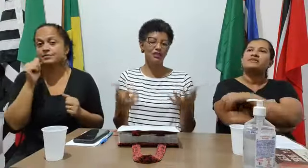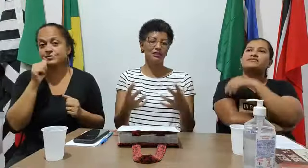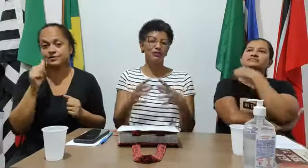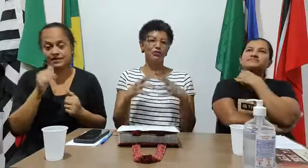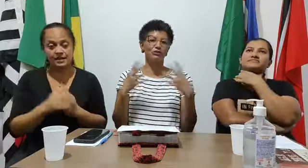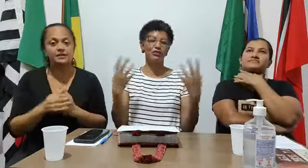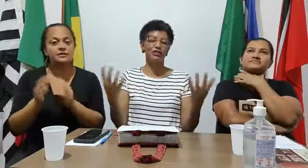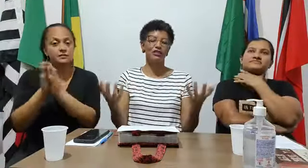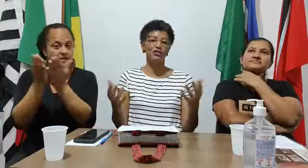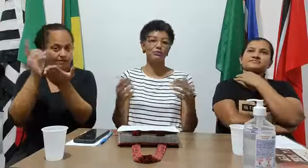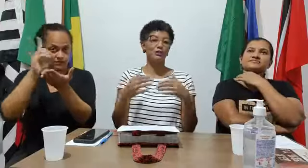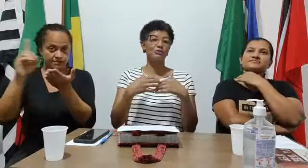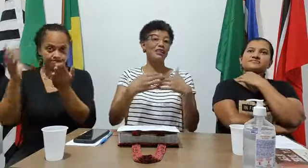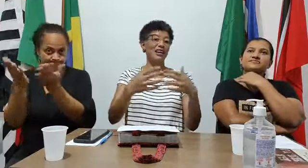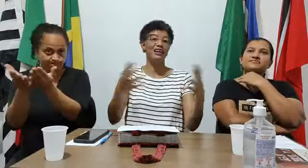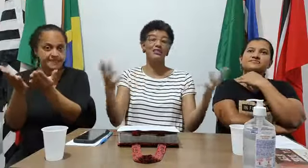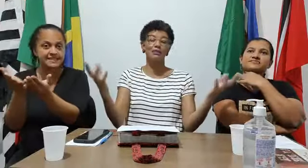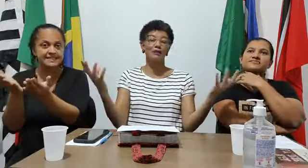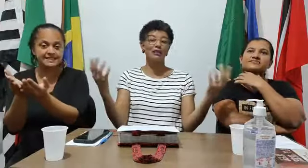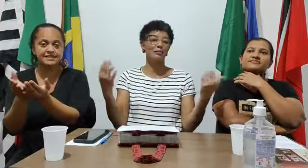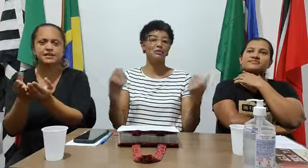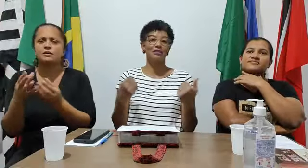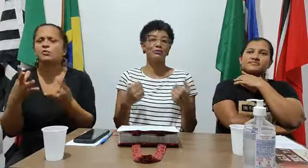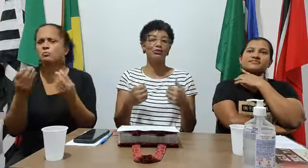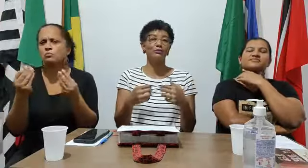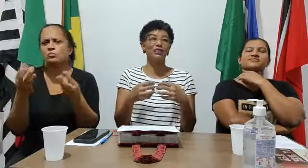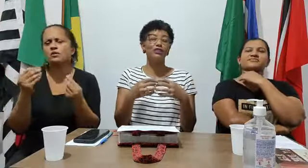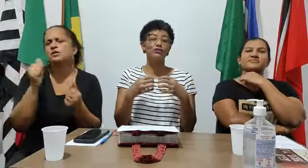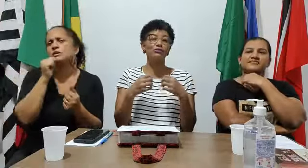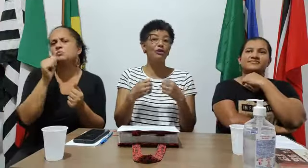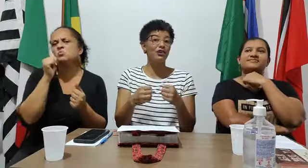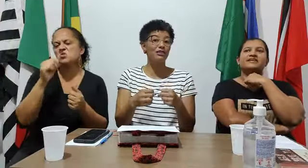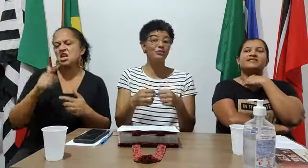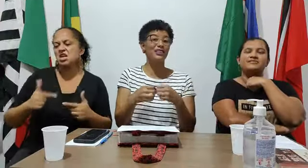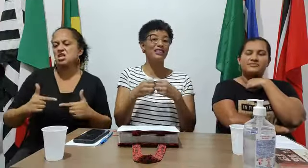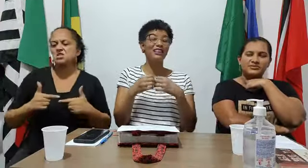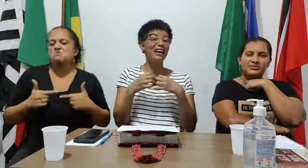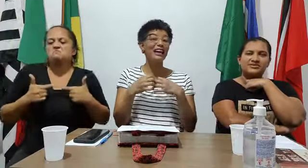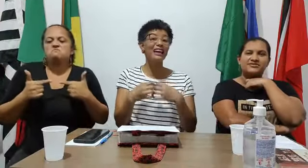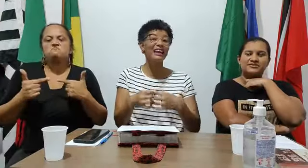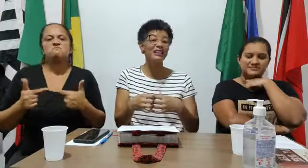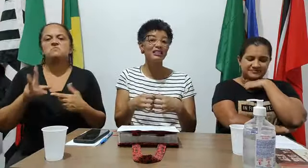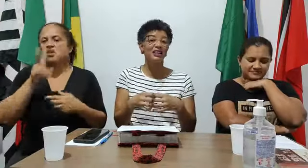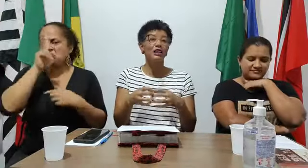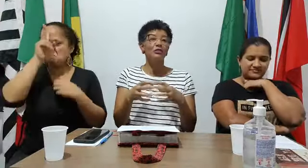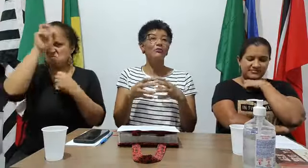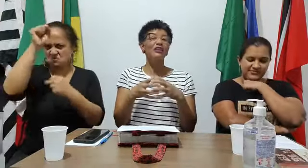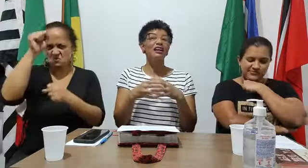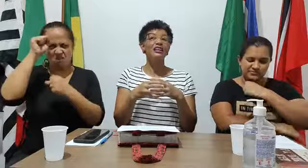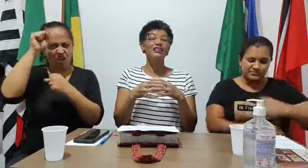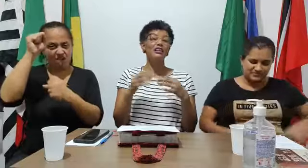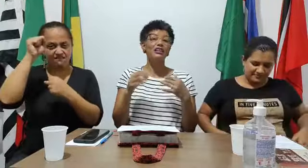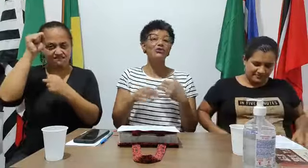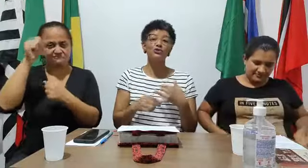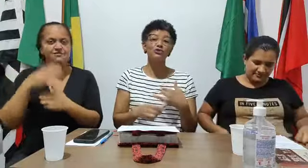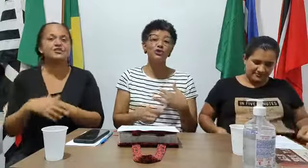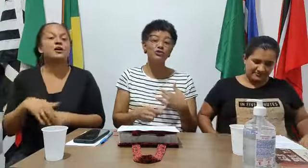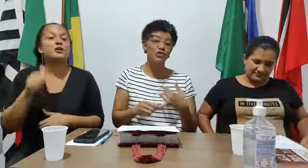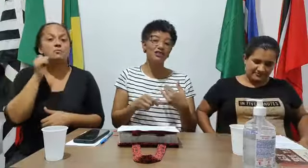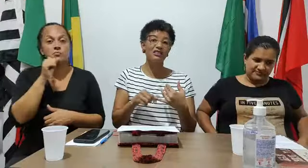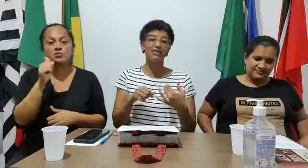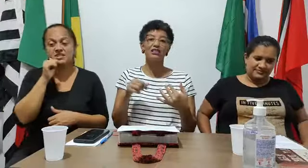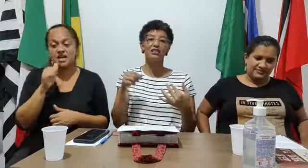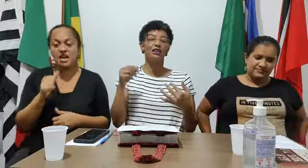contexto cristão, contexto de igreja, mas mulheres espalhadas por esse mundo, mulheres fortes, mulheres guerreiras, mulheres que criam seus